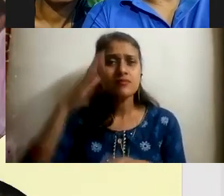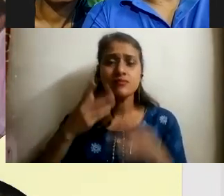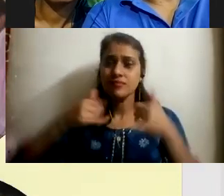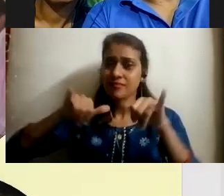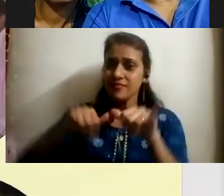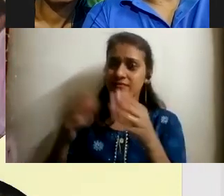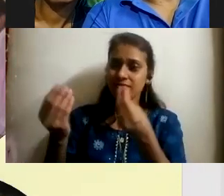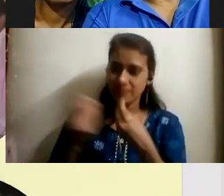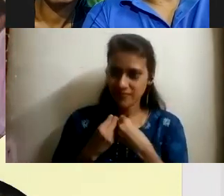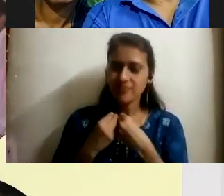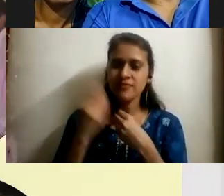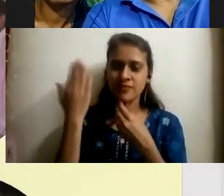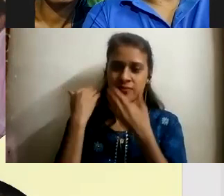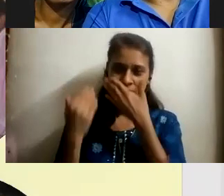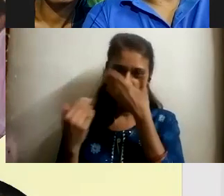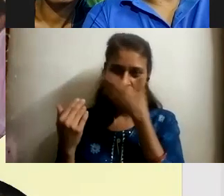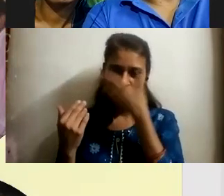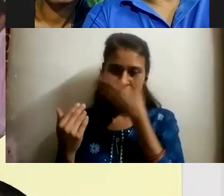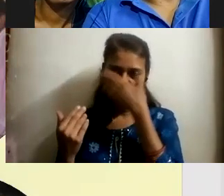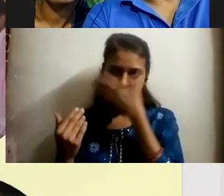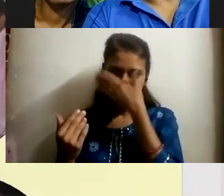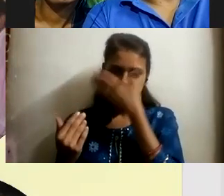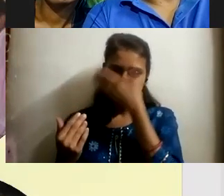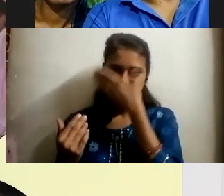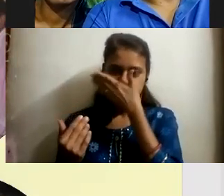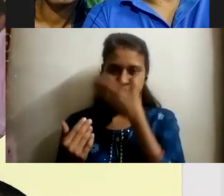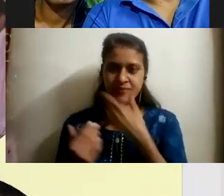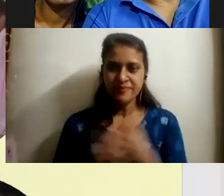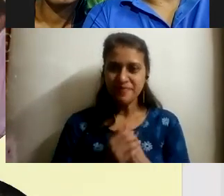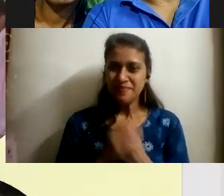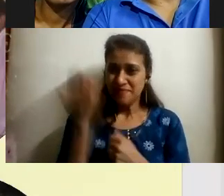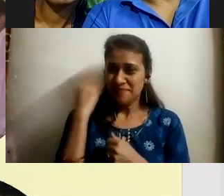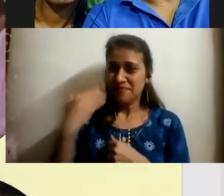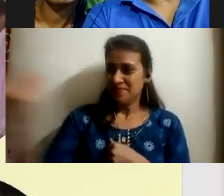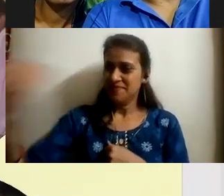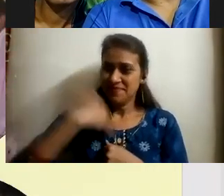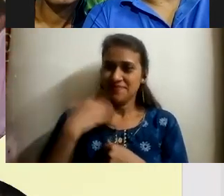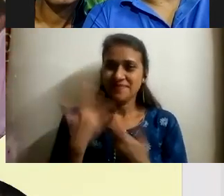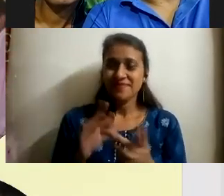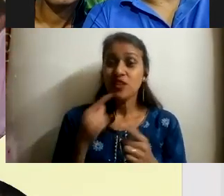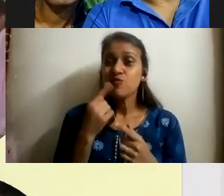उन्होंने वे आए थे हमारे पास और कह रहे थे कि दे हैव अ फुल्ली